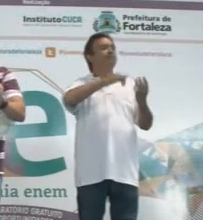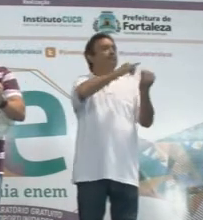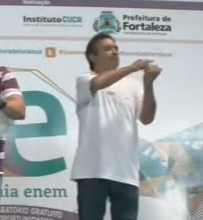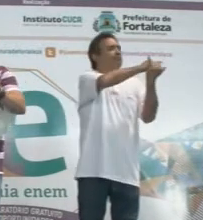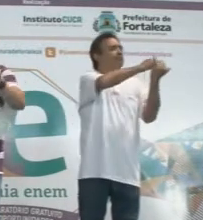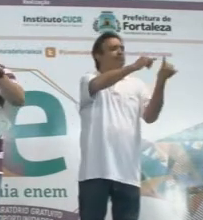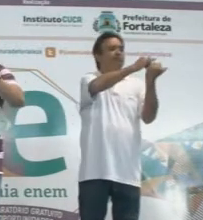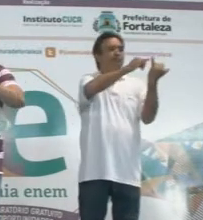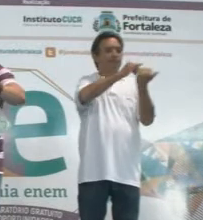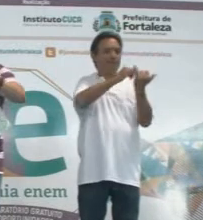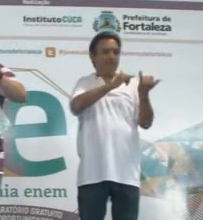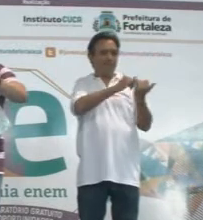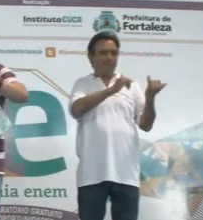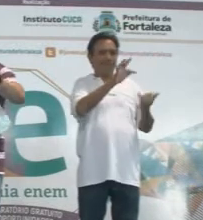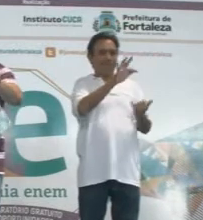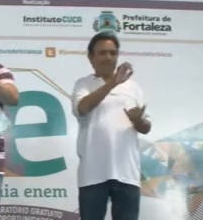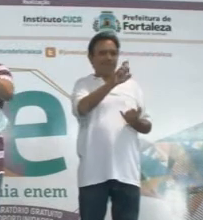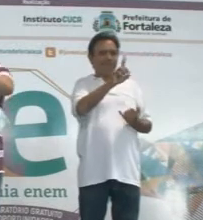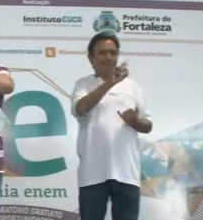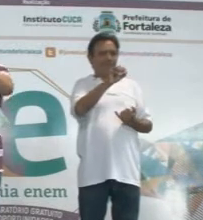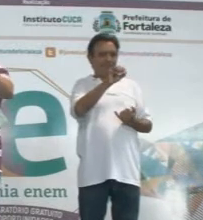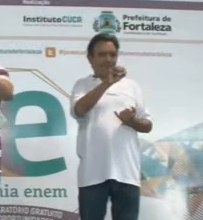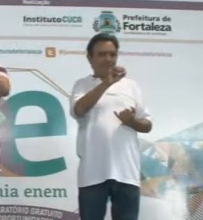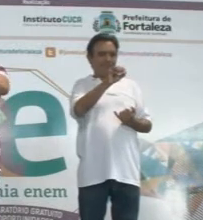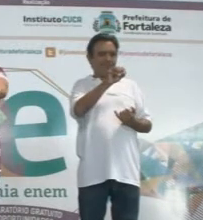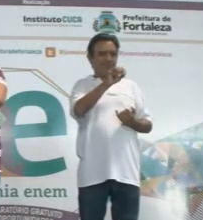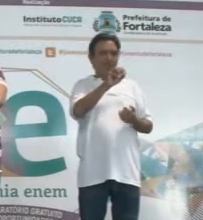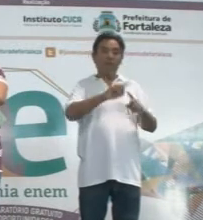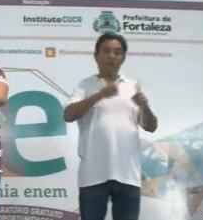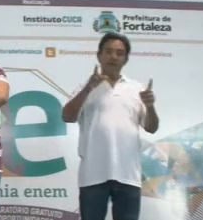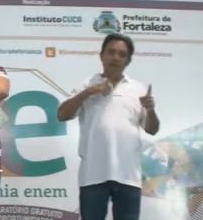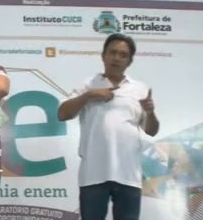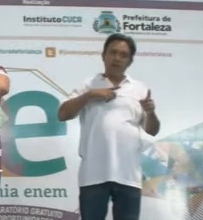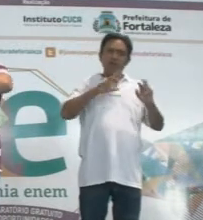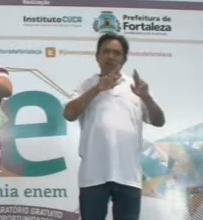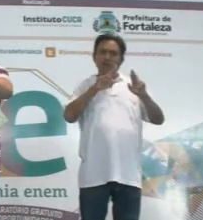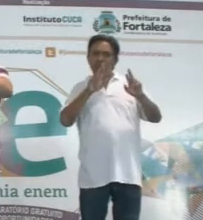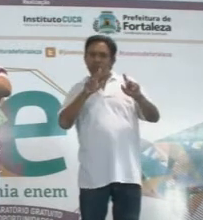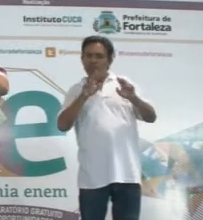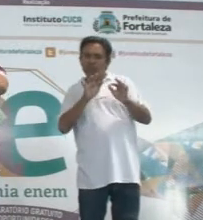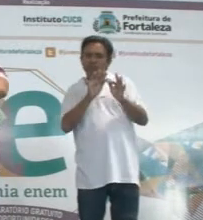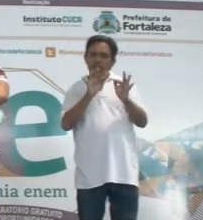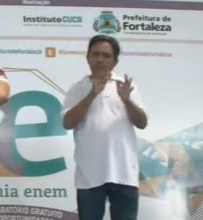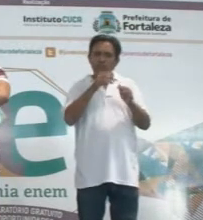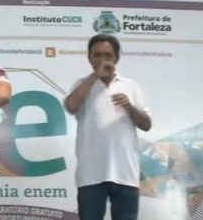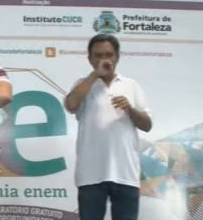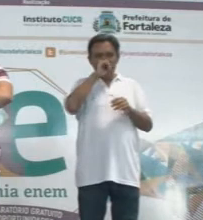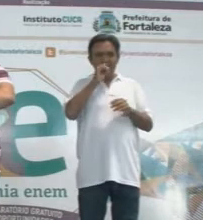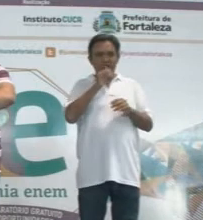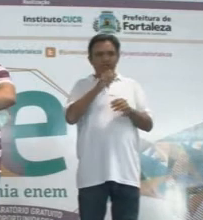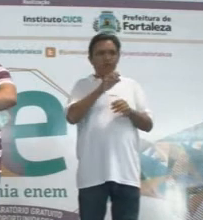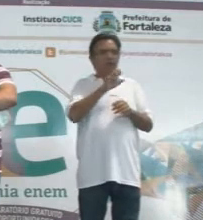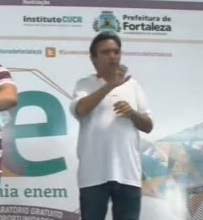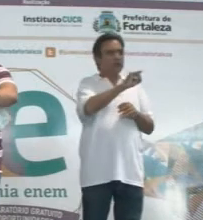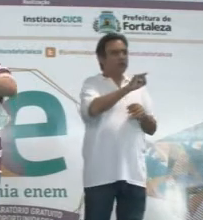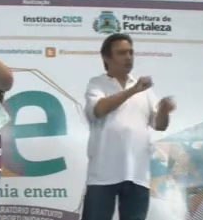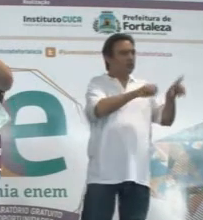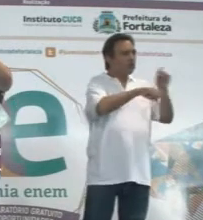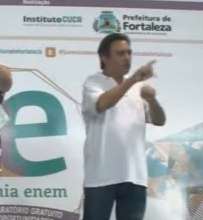parecidos, mas tem algumas coisinhas que distinguem. Então, para não falar do feudalismo de cada país, a gente escolheu